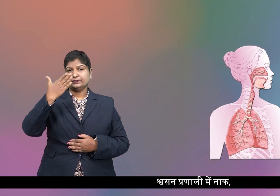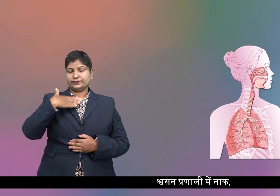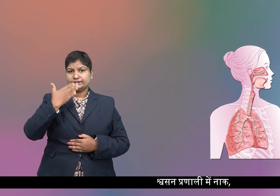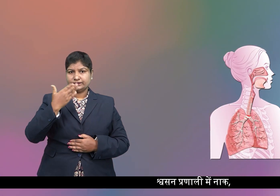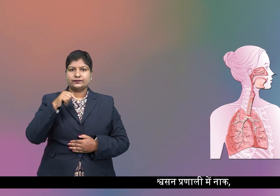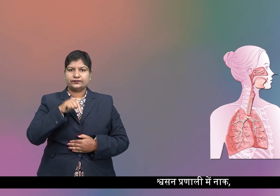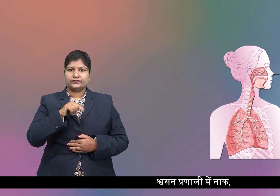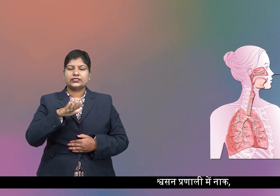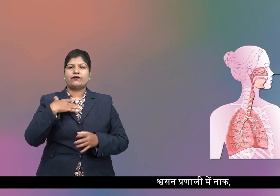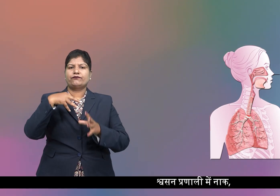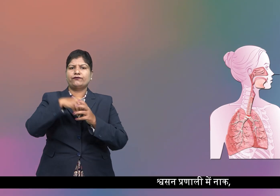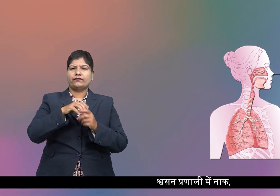नाक,